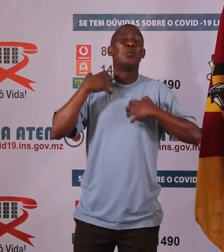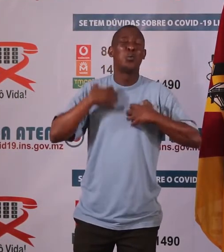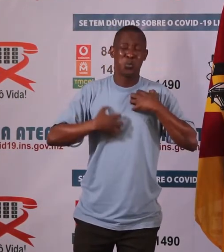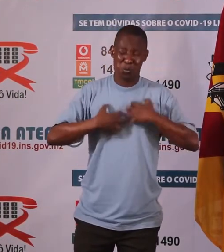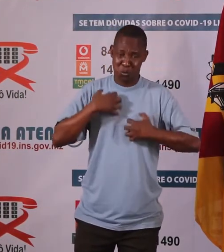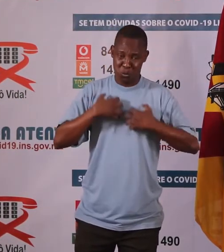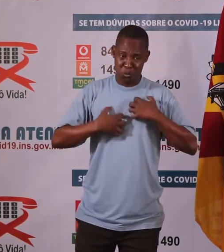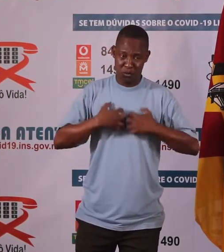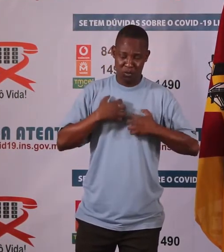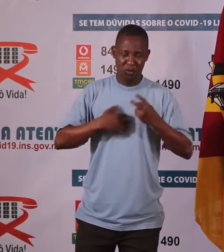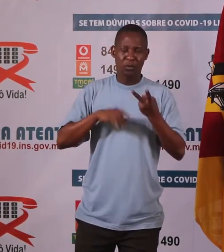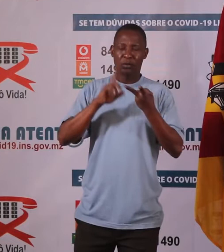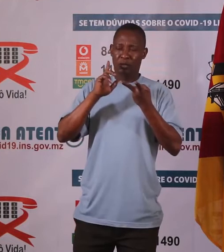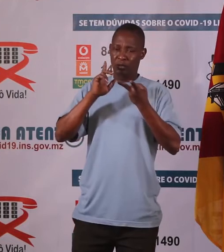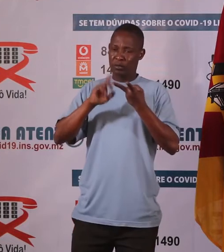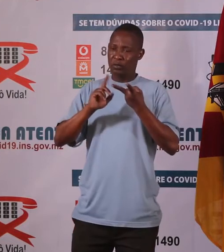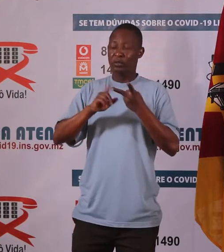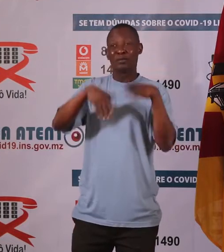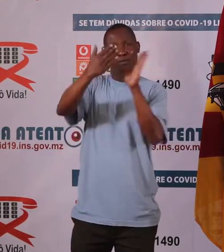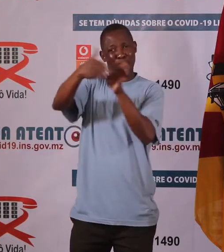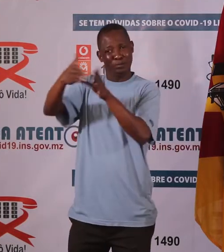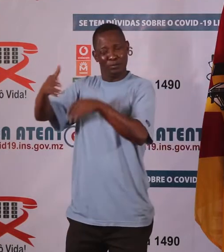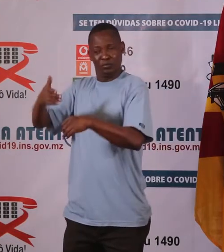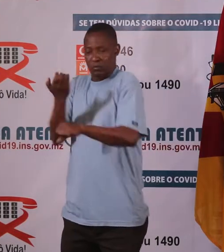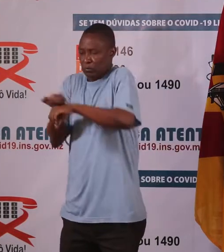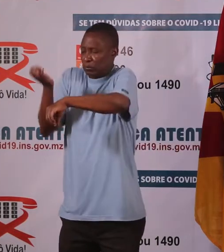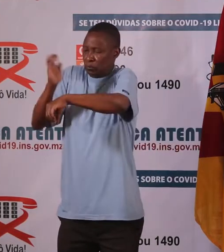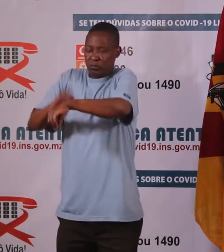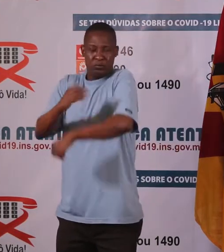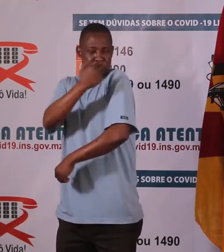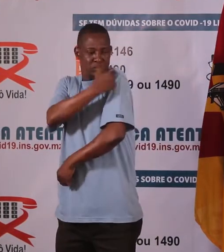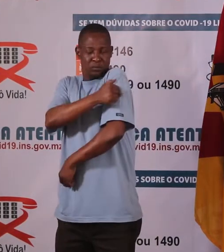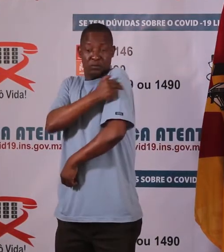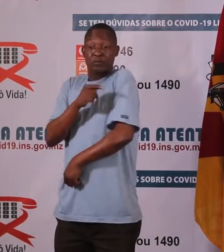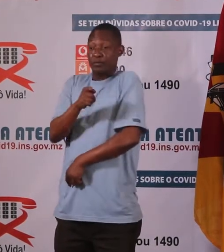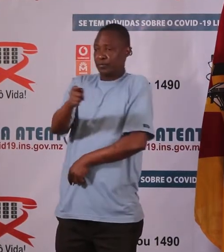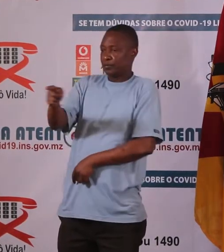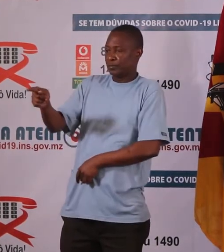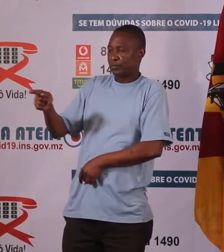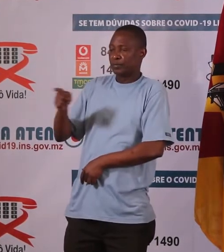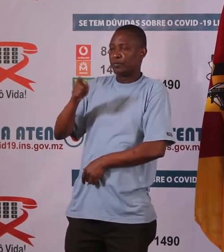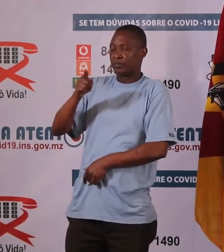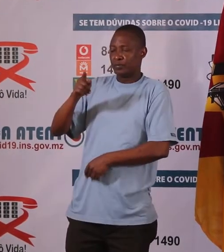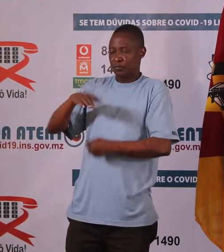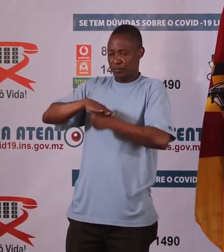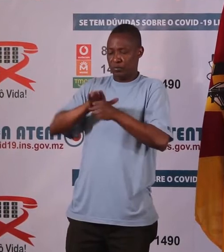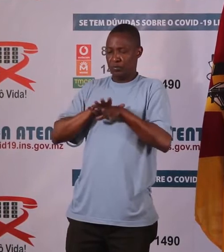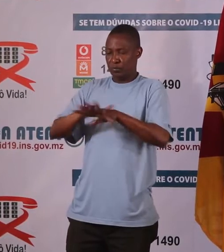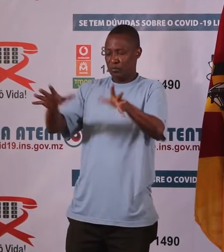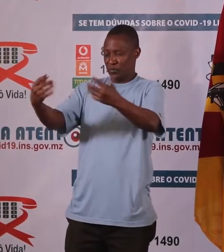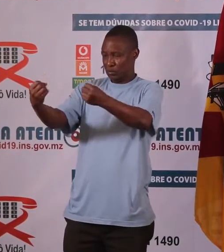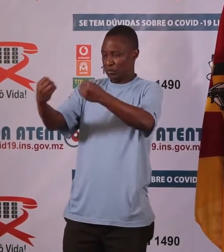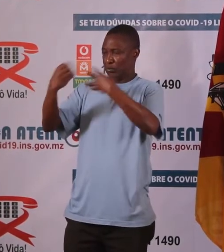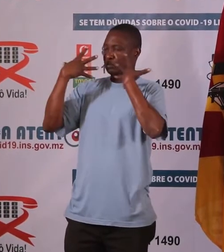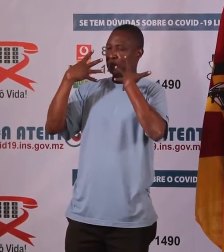com todos os profissionais de saúde infectados pelo novo coronavírus no nosso país. Por